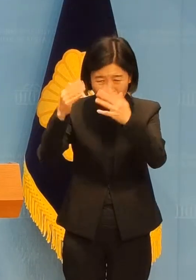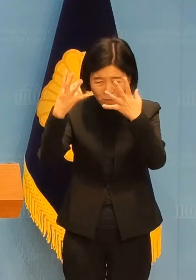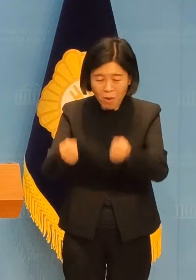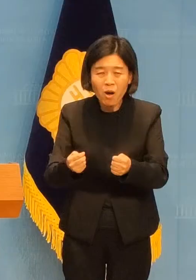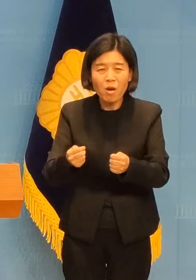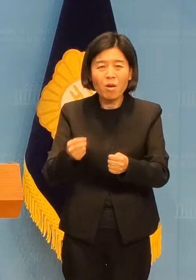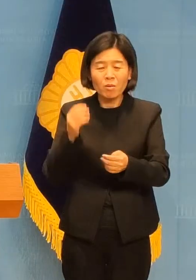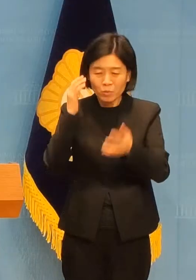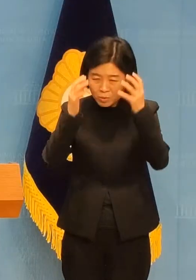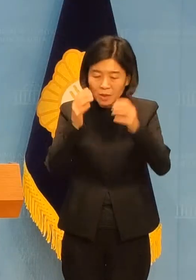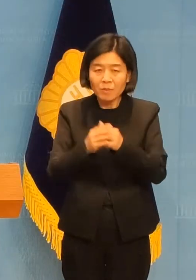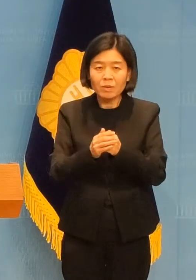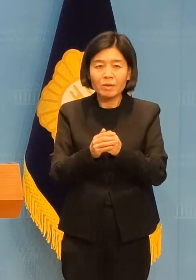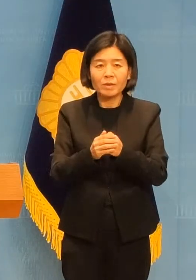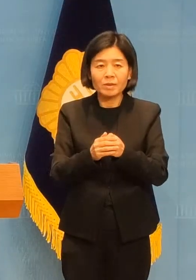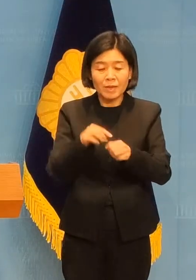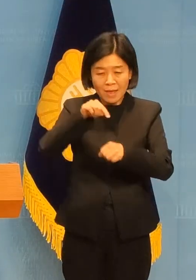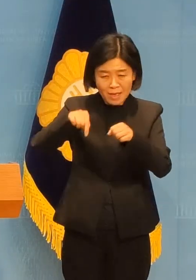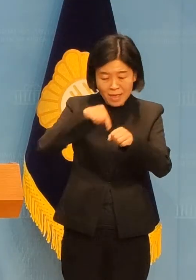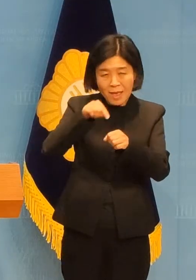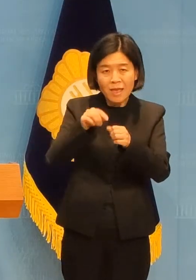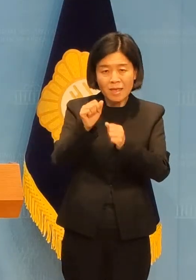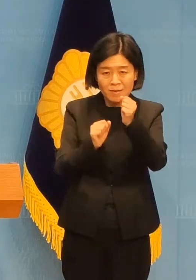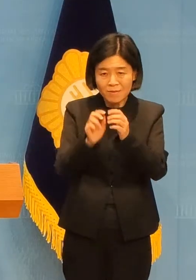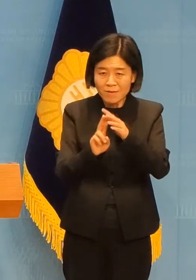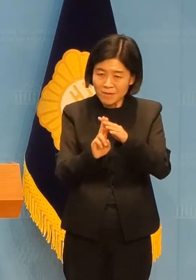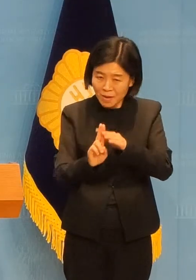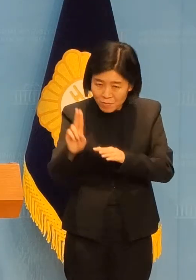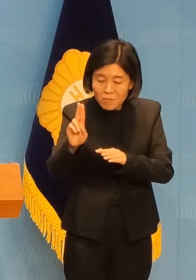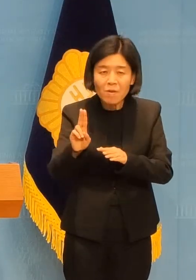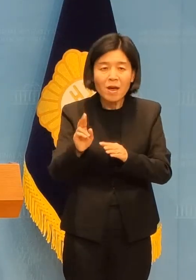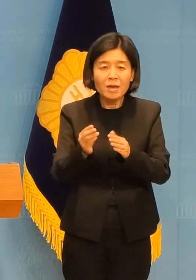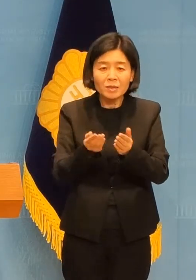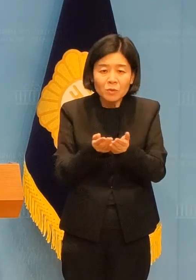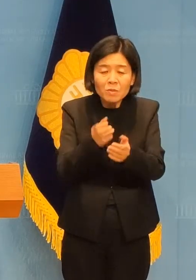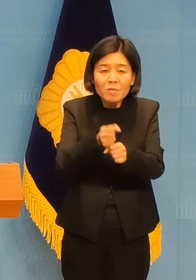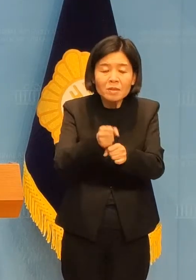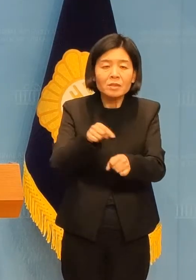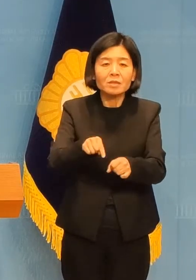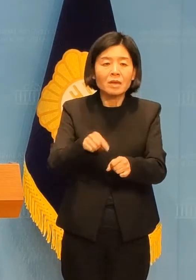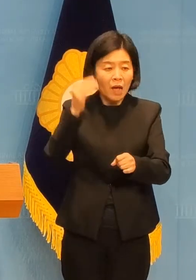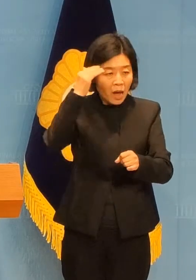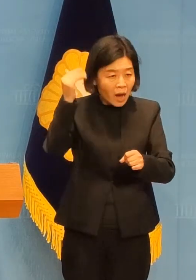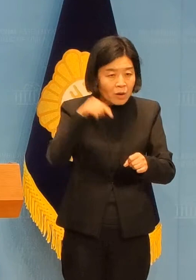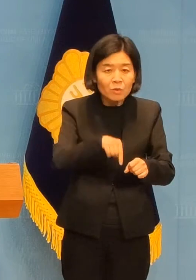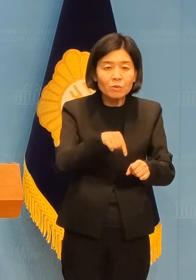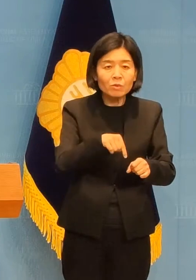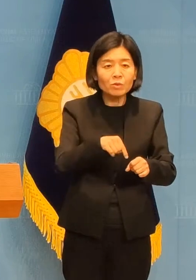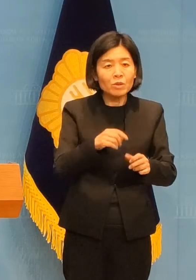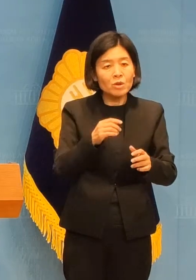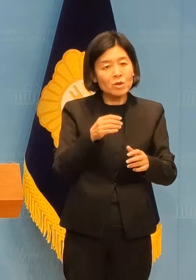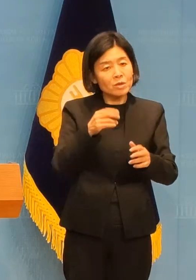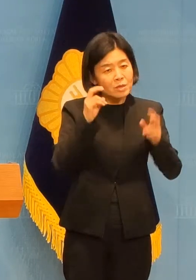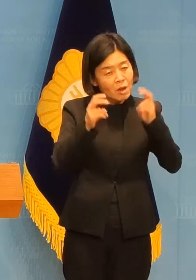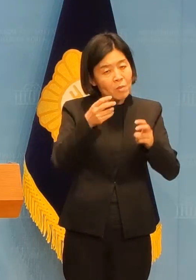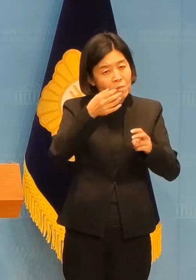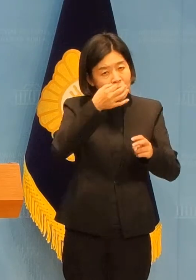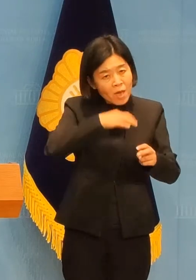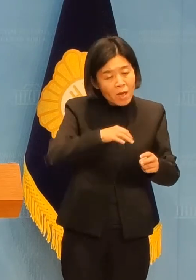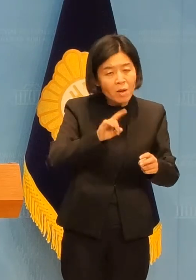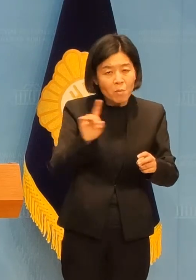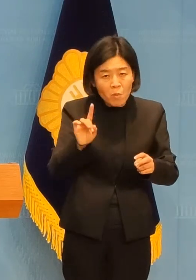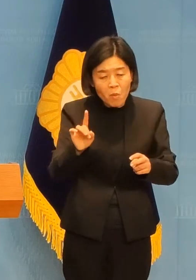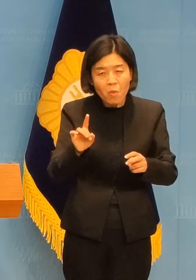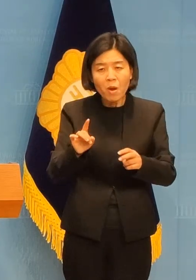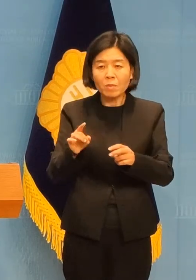잠수함 도입이 국내 제조 산업의 기회가 될지 미국 방위 산업 하청으로 전락할지는 지금으로서는 알 수